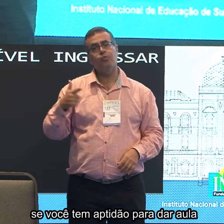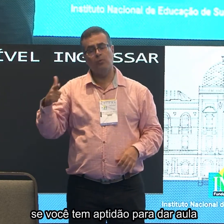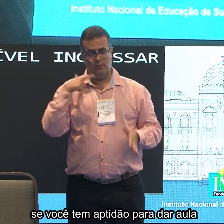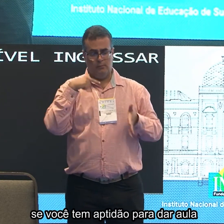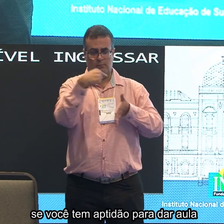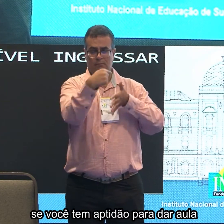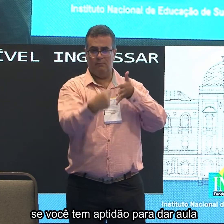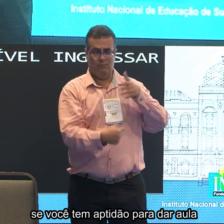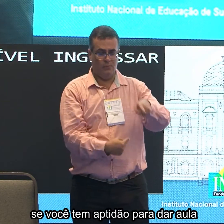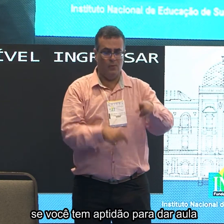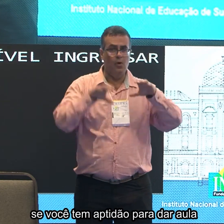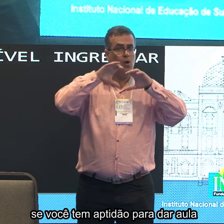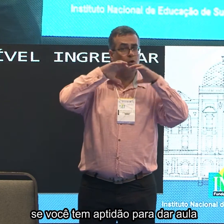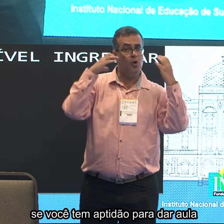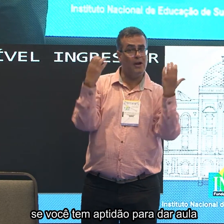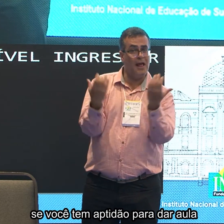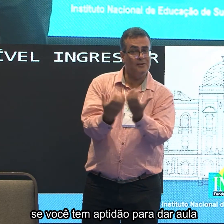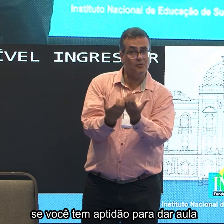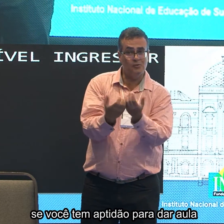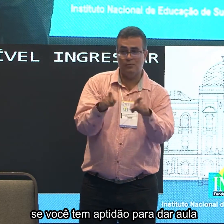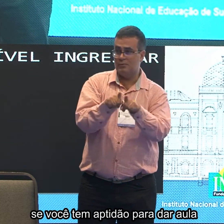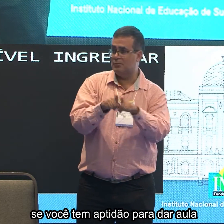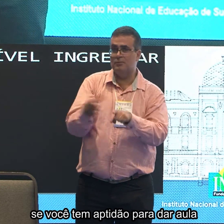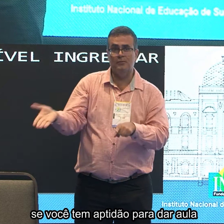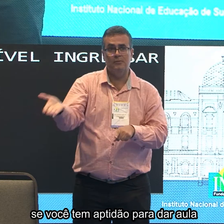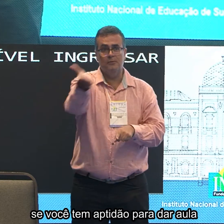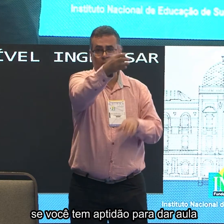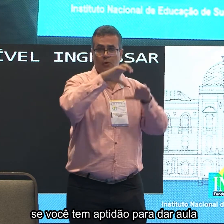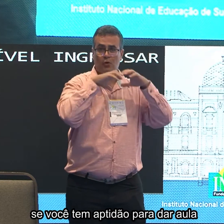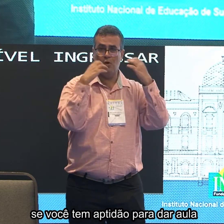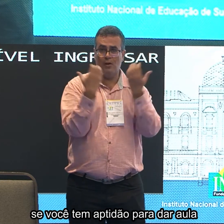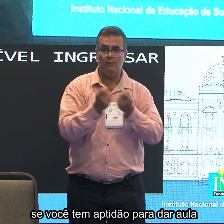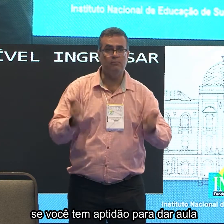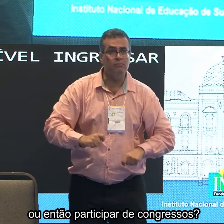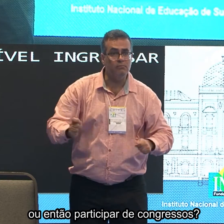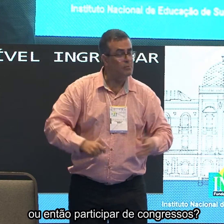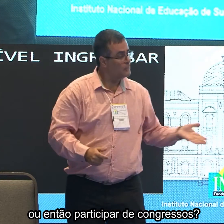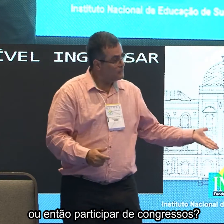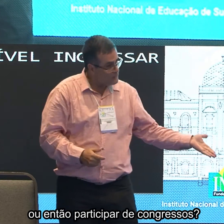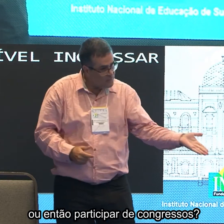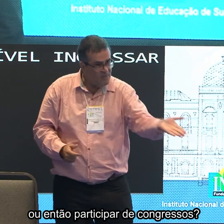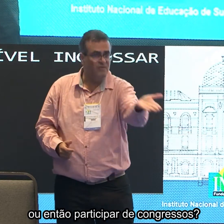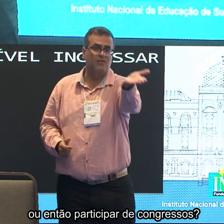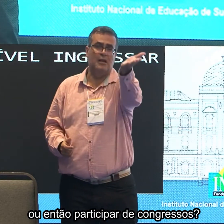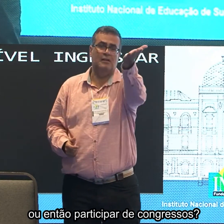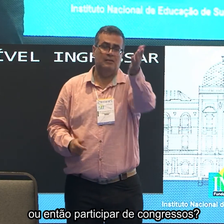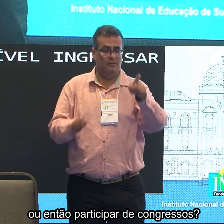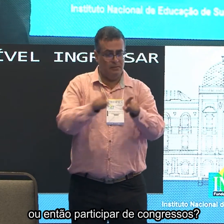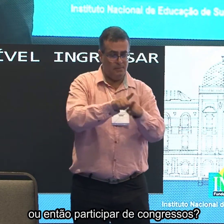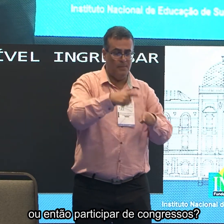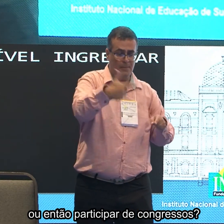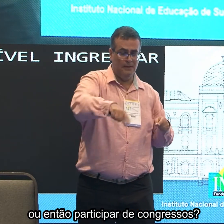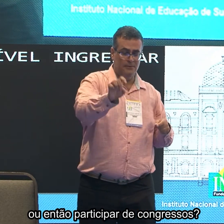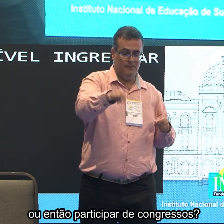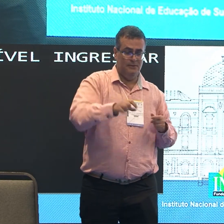Se você tem aptidão para dar aula ou então participar de congressos,